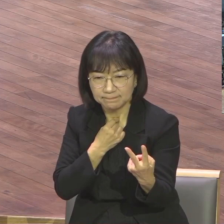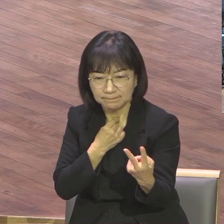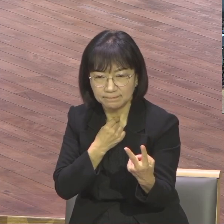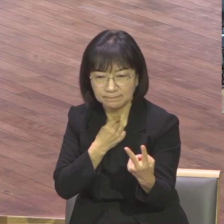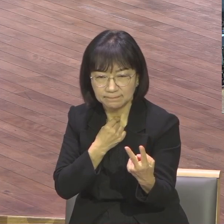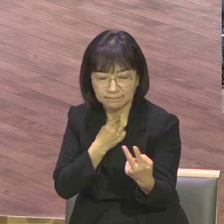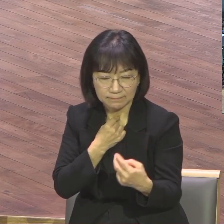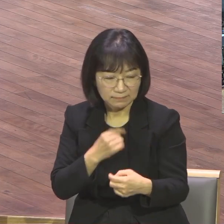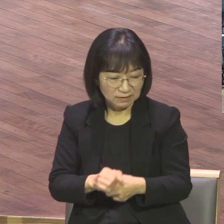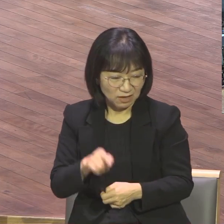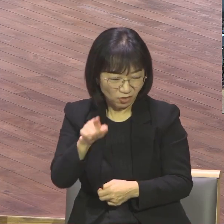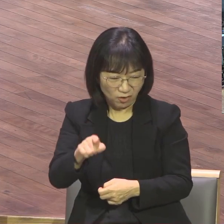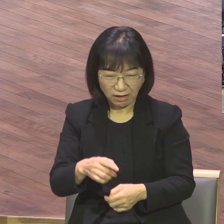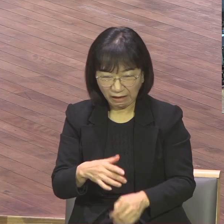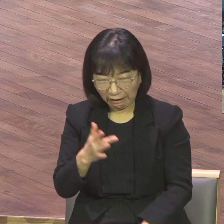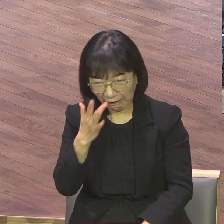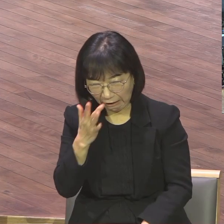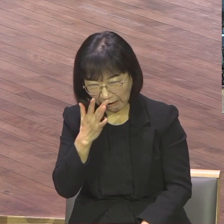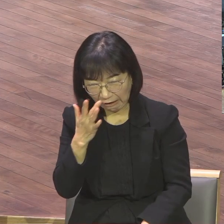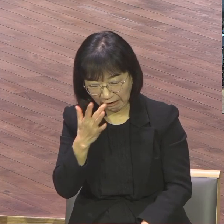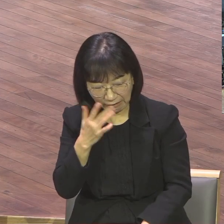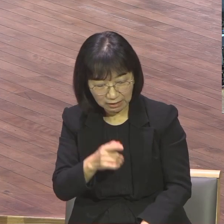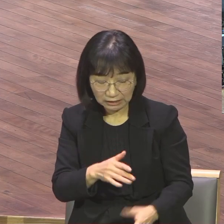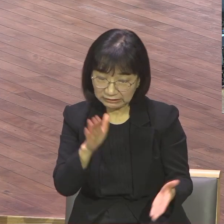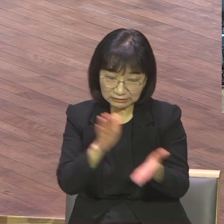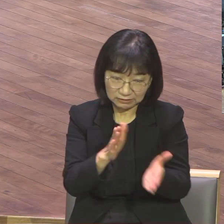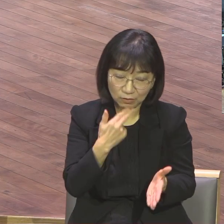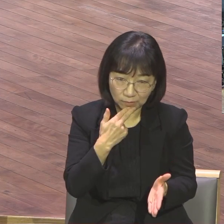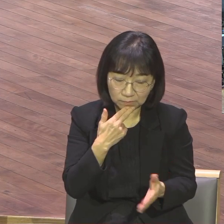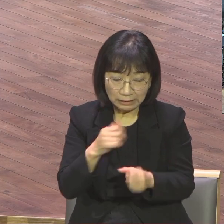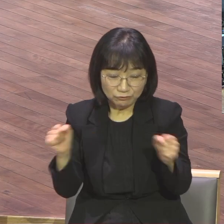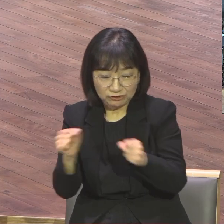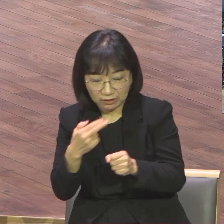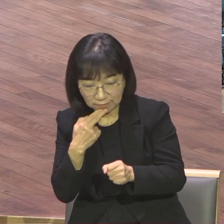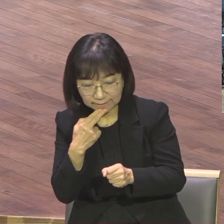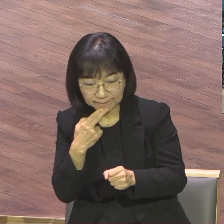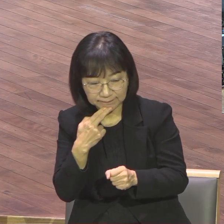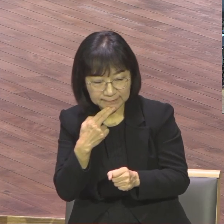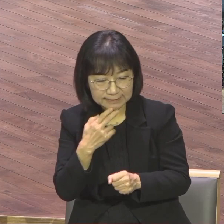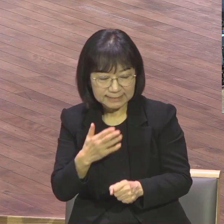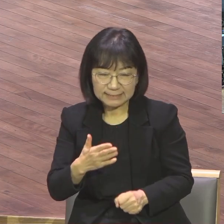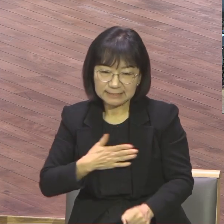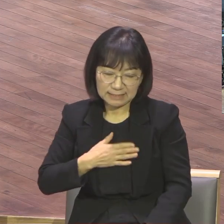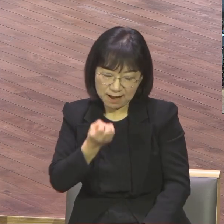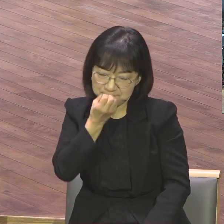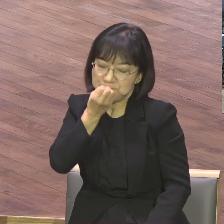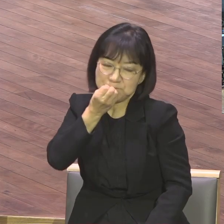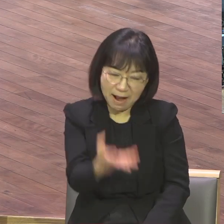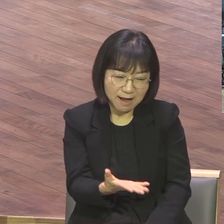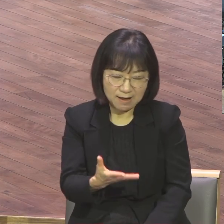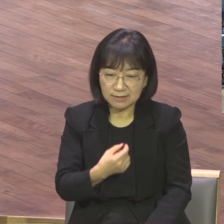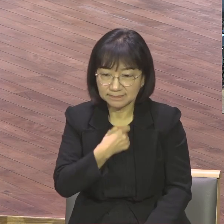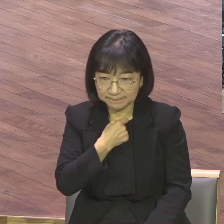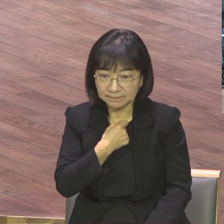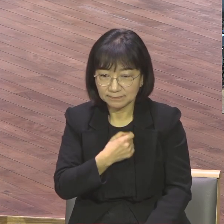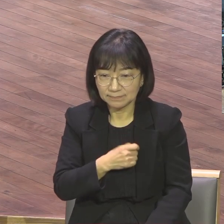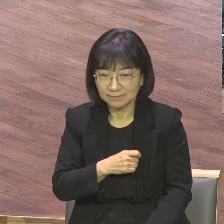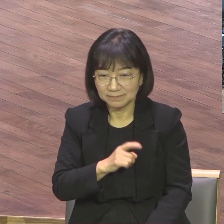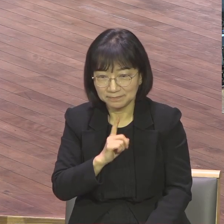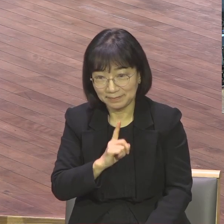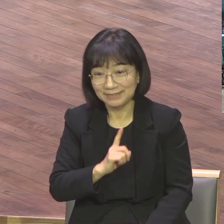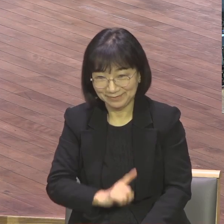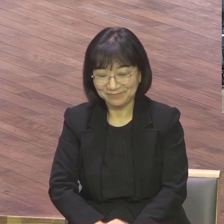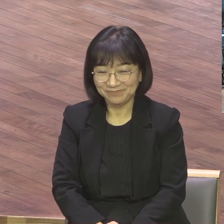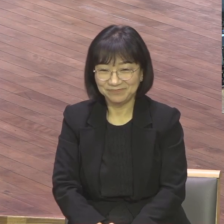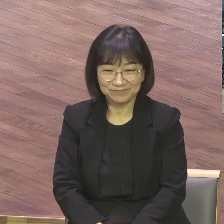원하노라. 너가 이같이 미지근하여 뜨겁지도 아니하고 차지도 아니하니 내 입에서 너를 토하여